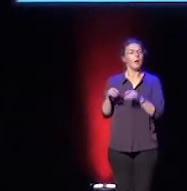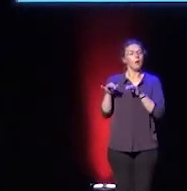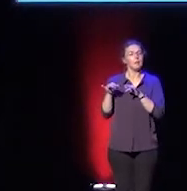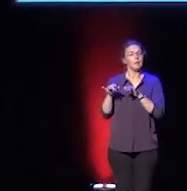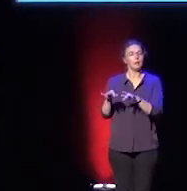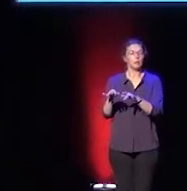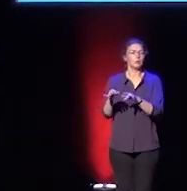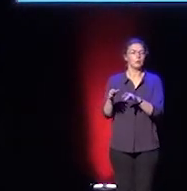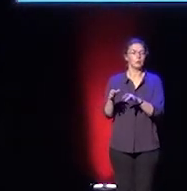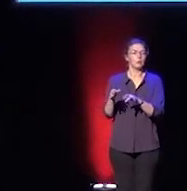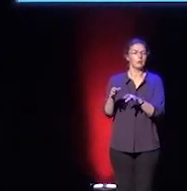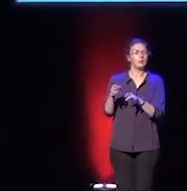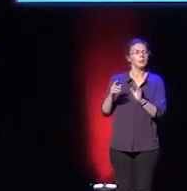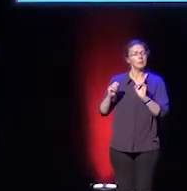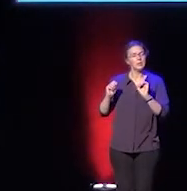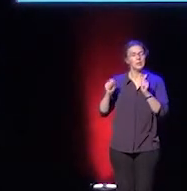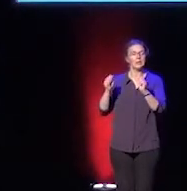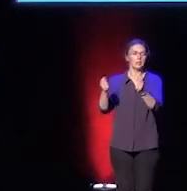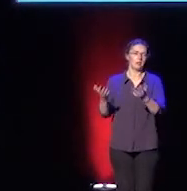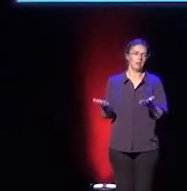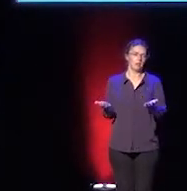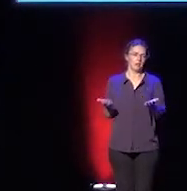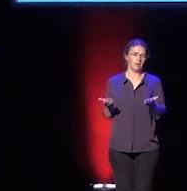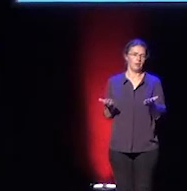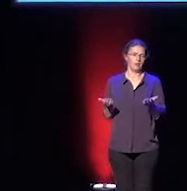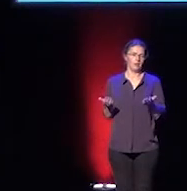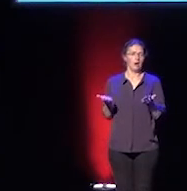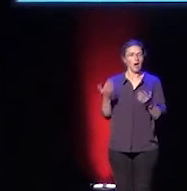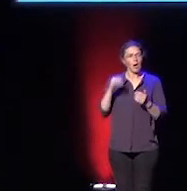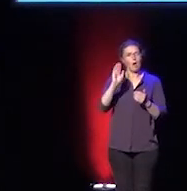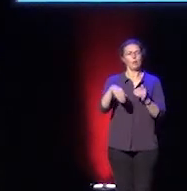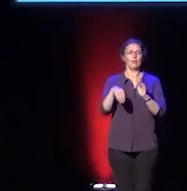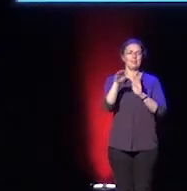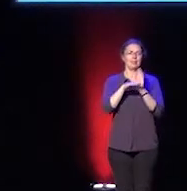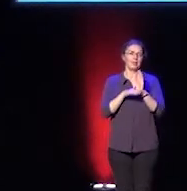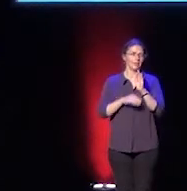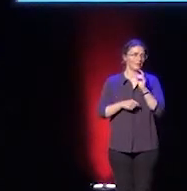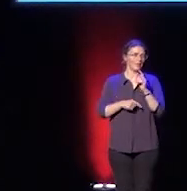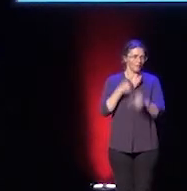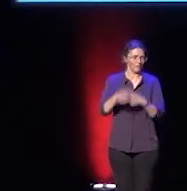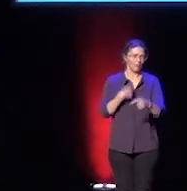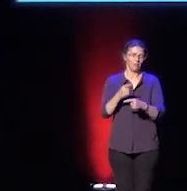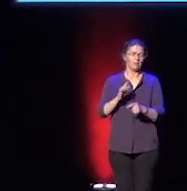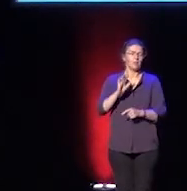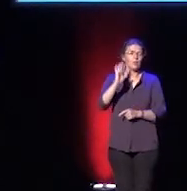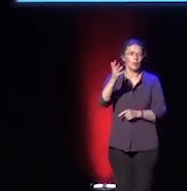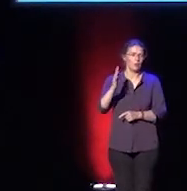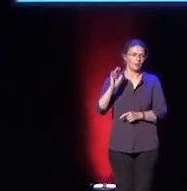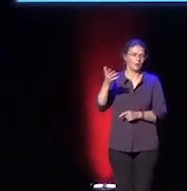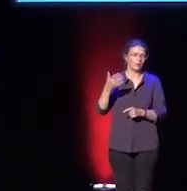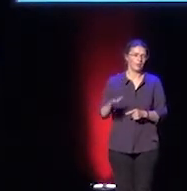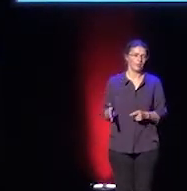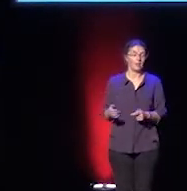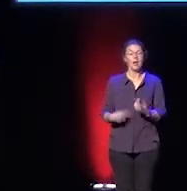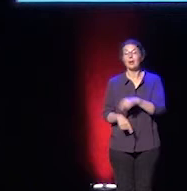Einflussnahme, die Initiativen auf die Gesetzesmaschinerie waren sehr erfolgreich. Auf